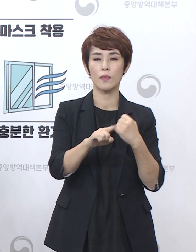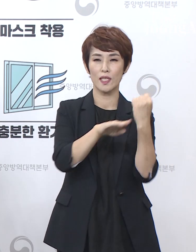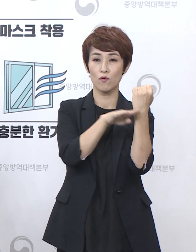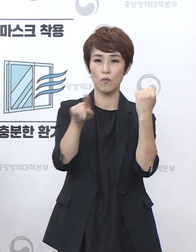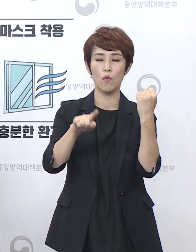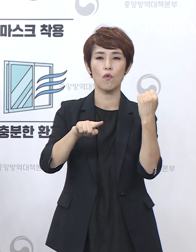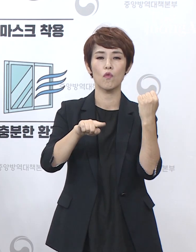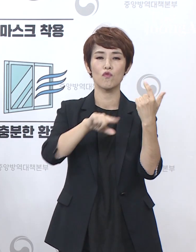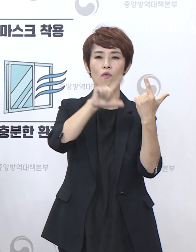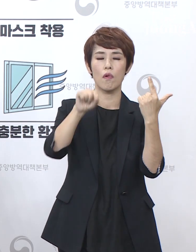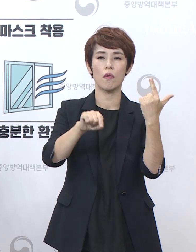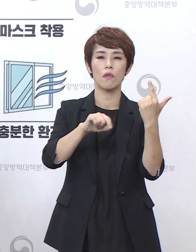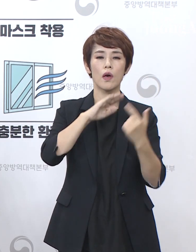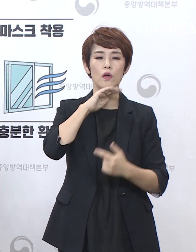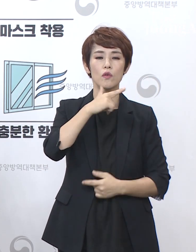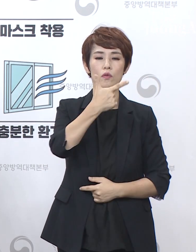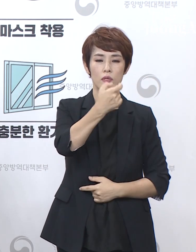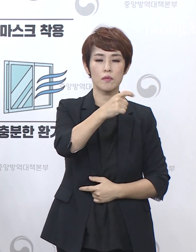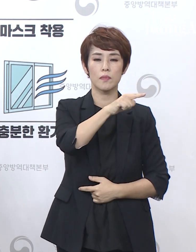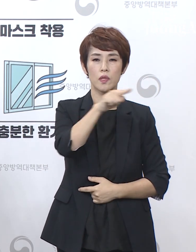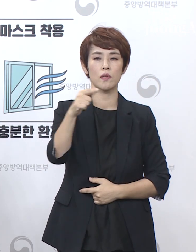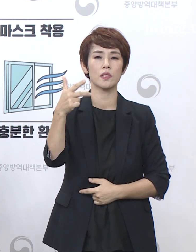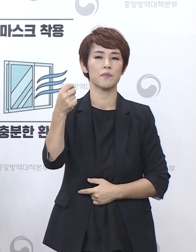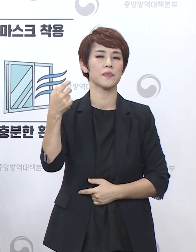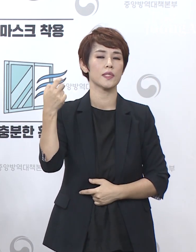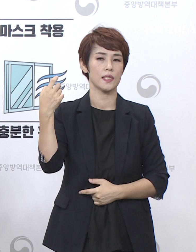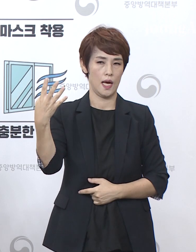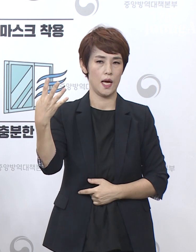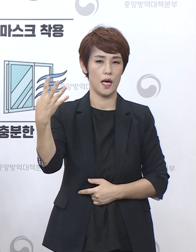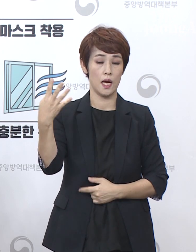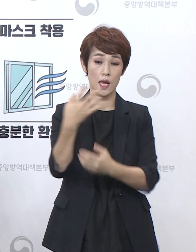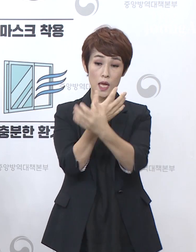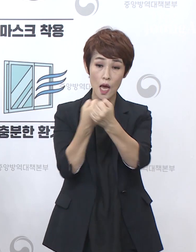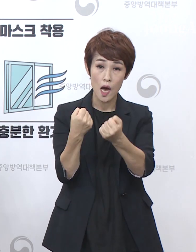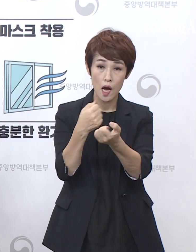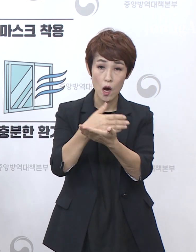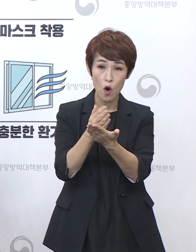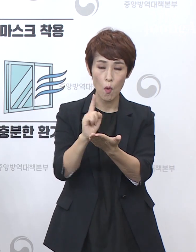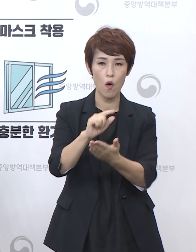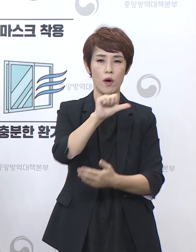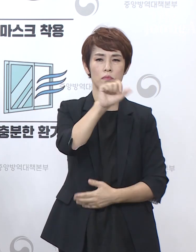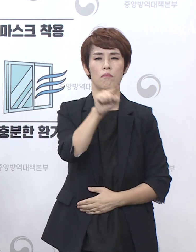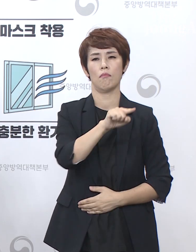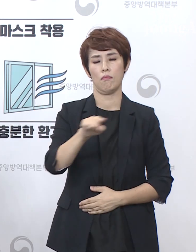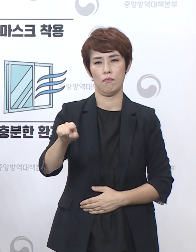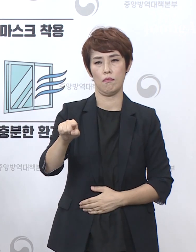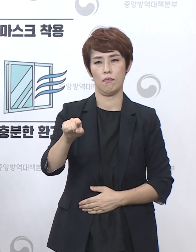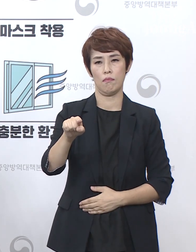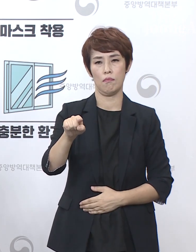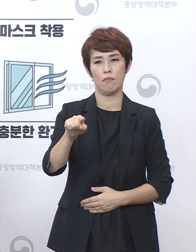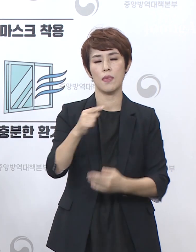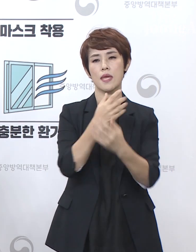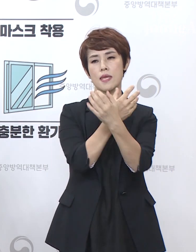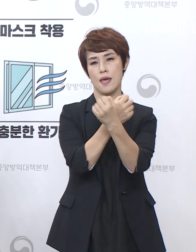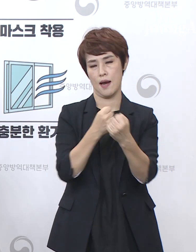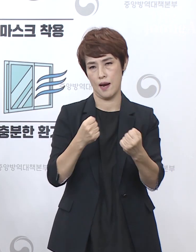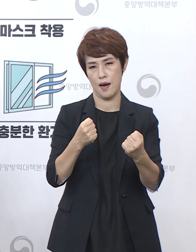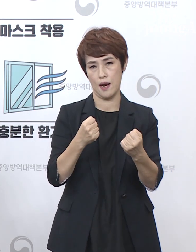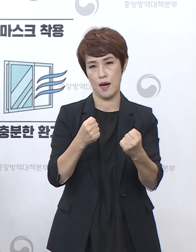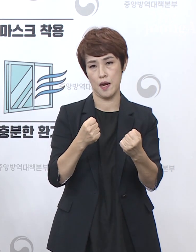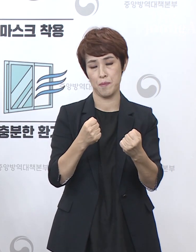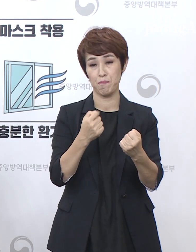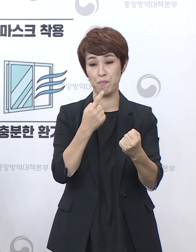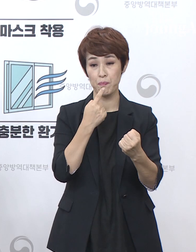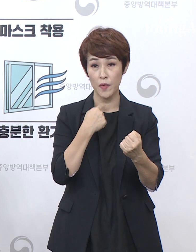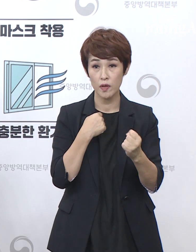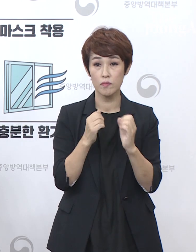60세에서 74세 당초 아스트라제네카로 예약을 하고 접종이 진행되었던 연령군 그리고 대상군에